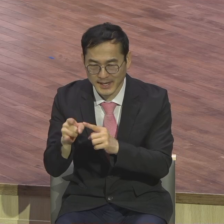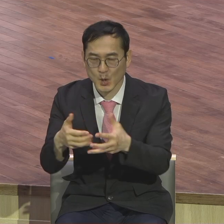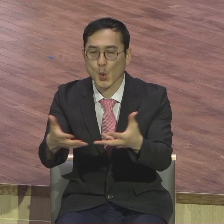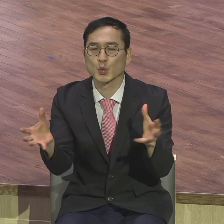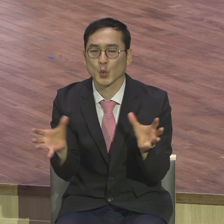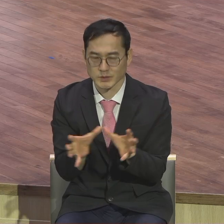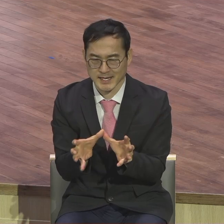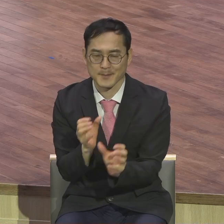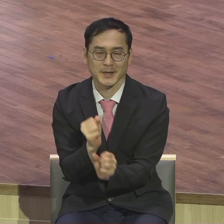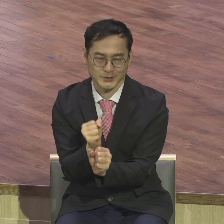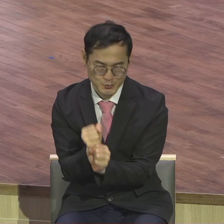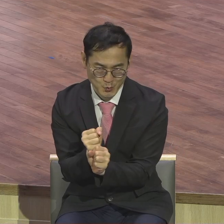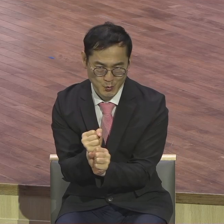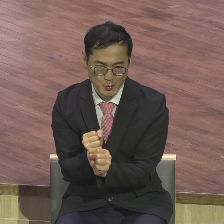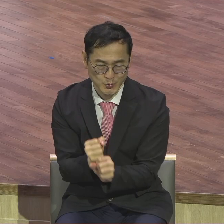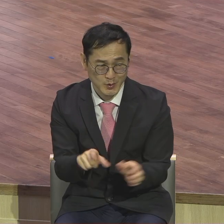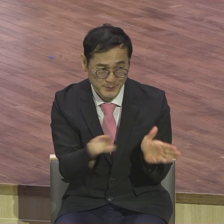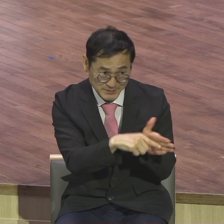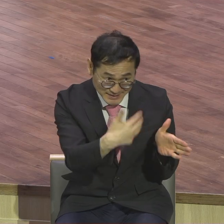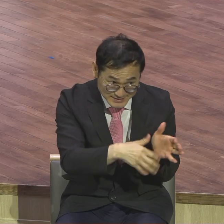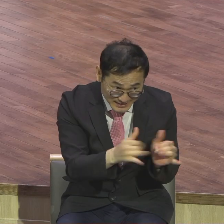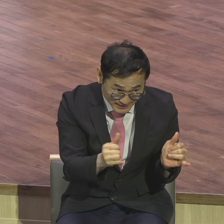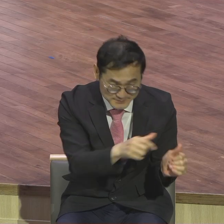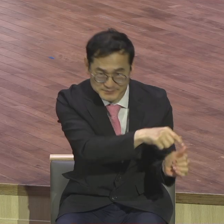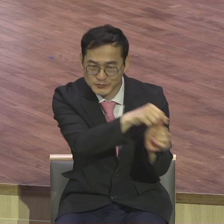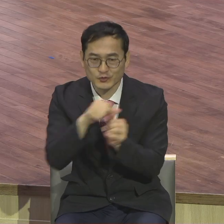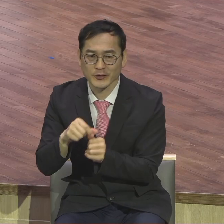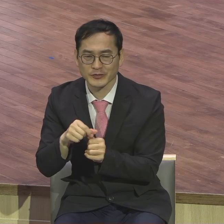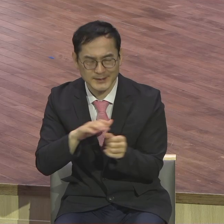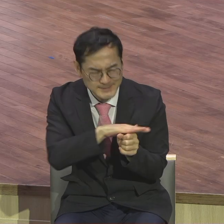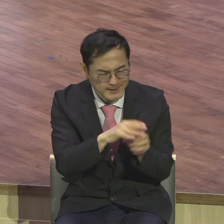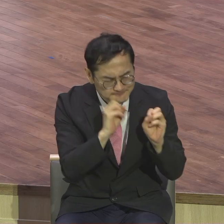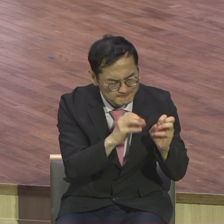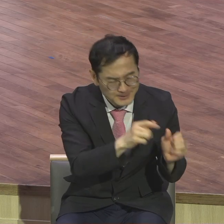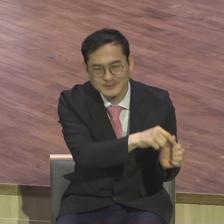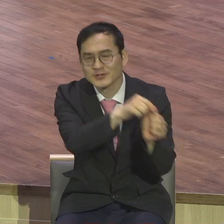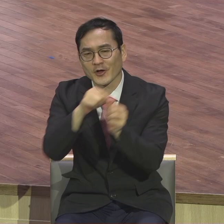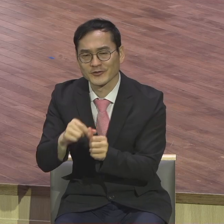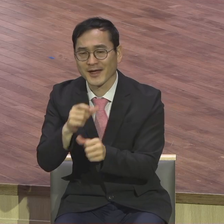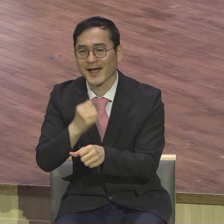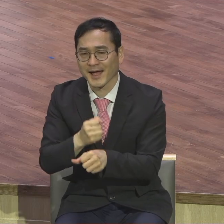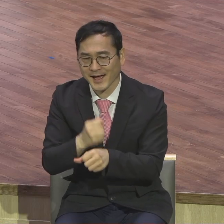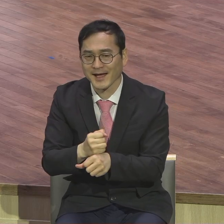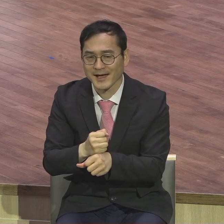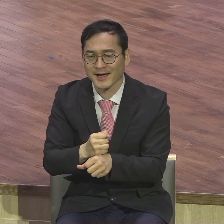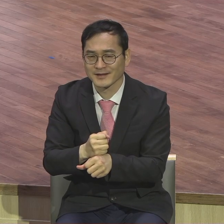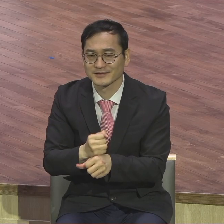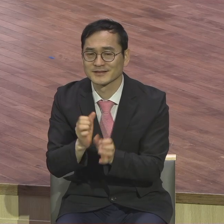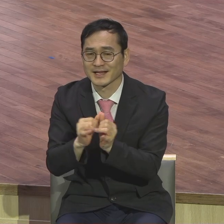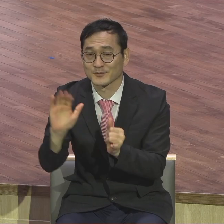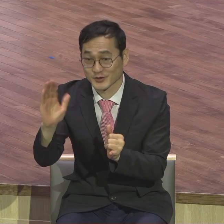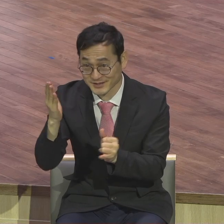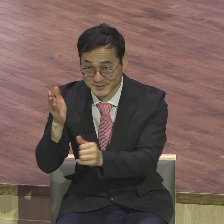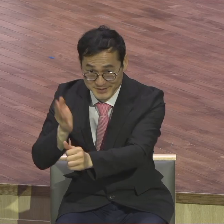또 부신자도 살리는 이런 그리스도의 절대 제자들 다 되시기를 지어므로 축복합니다.